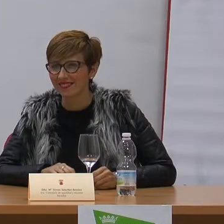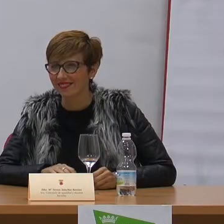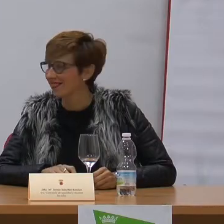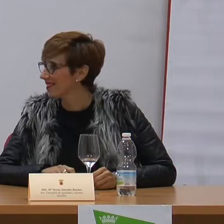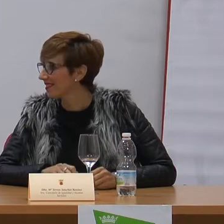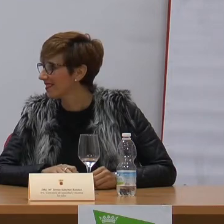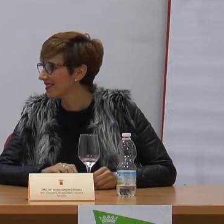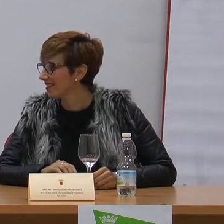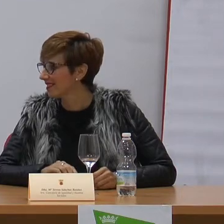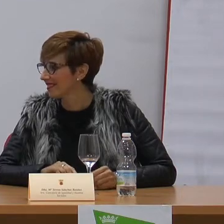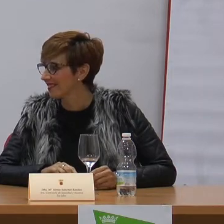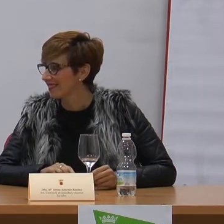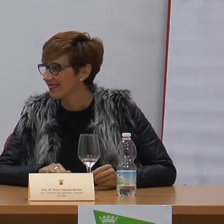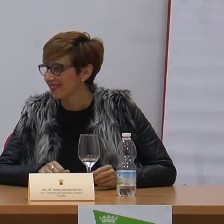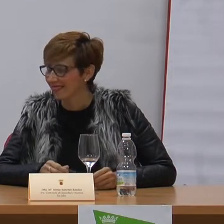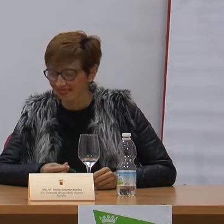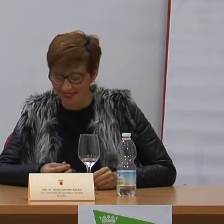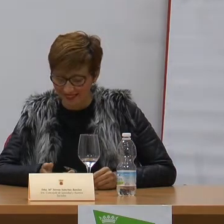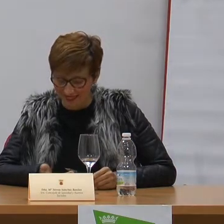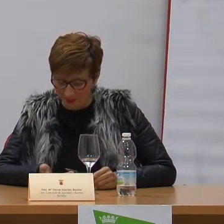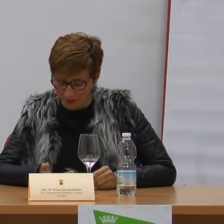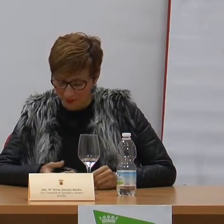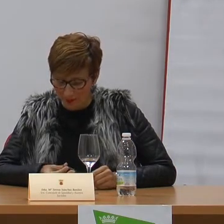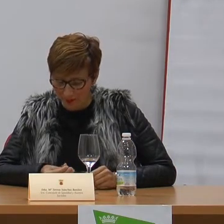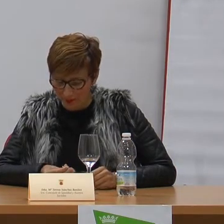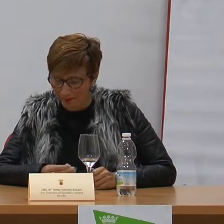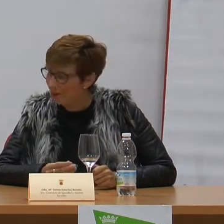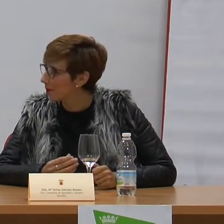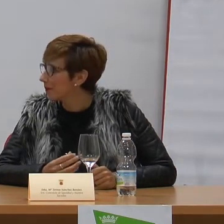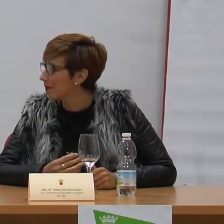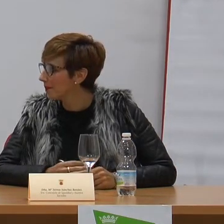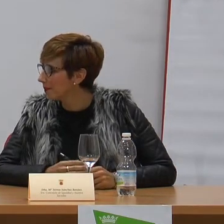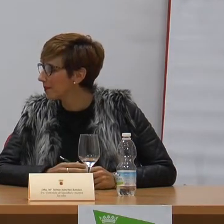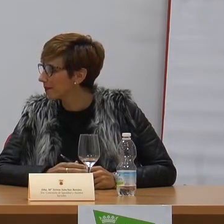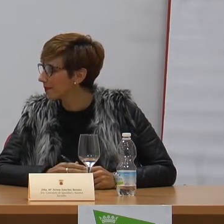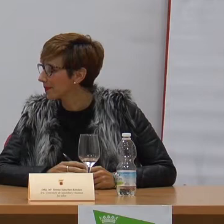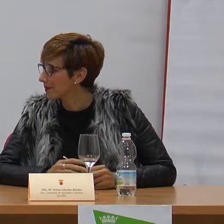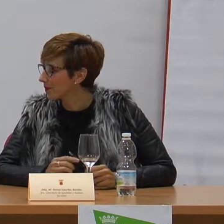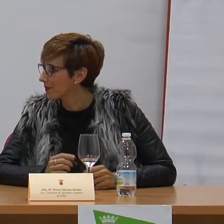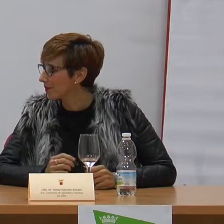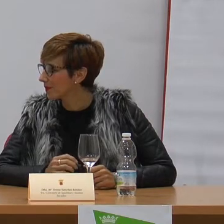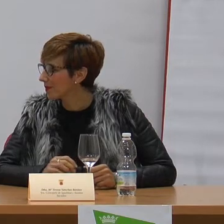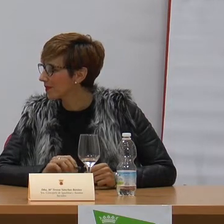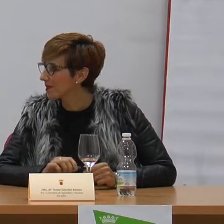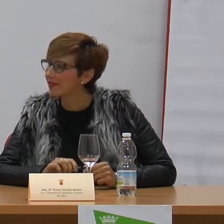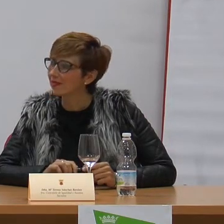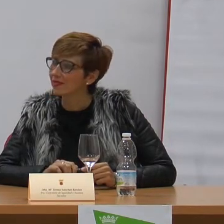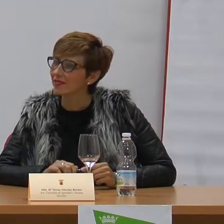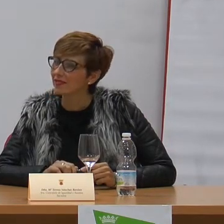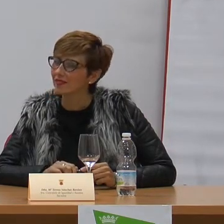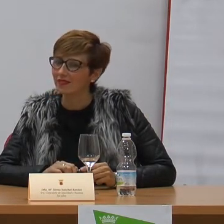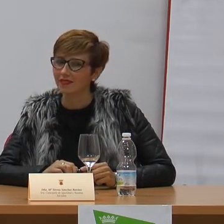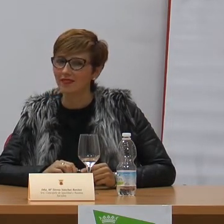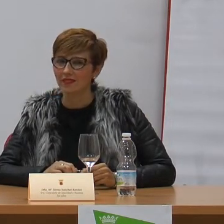Yo también defiendo el que haya un justo y un adecuado reparto de la financiación autonómica y que la Junta de Andalucía tenga